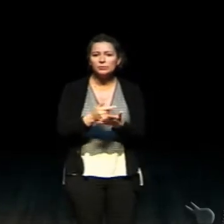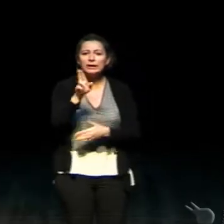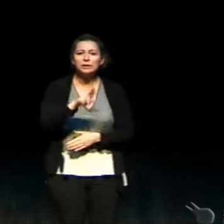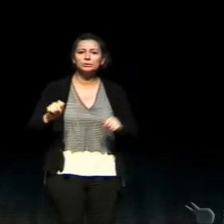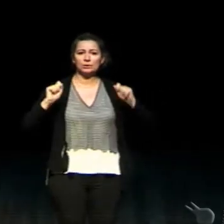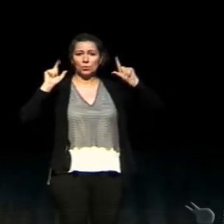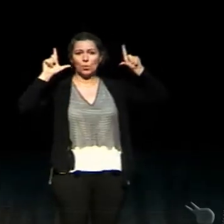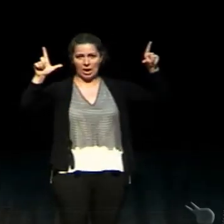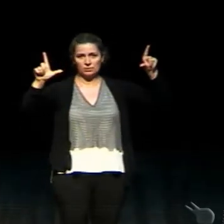ela.